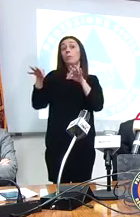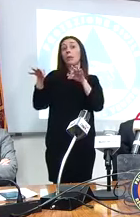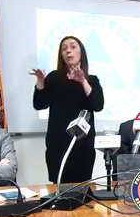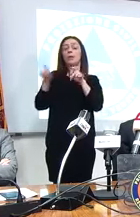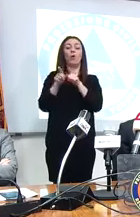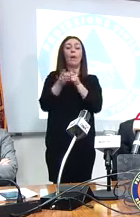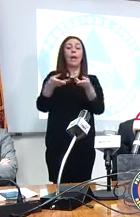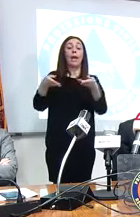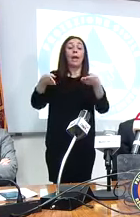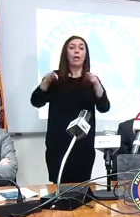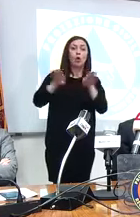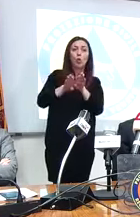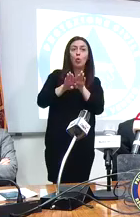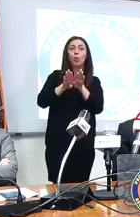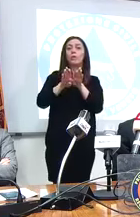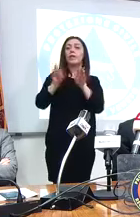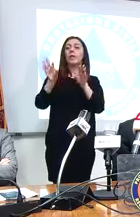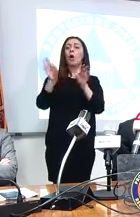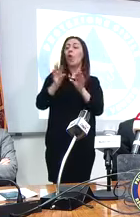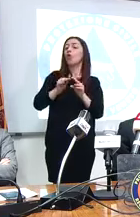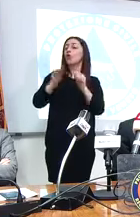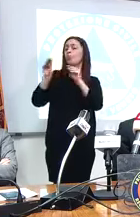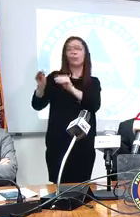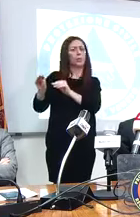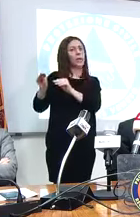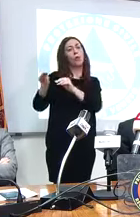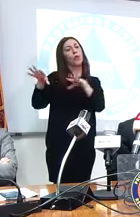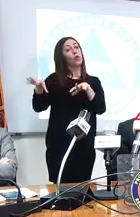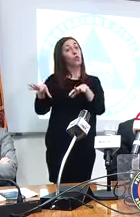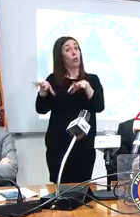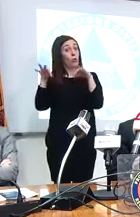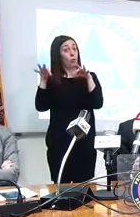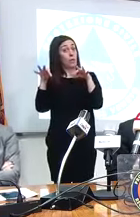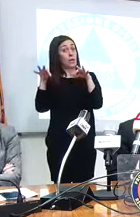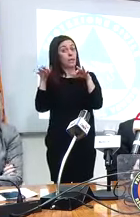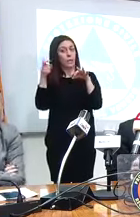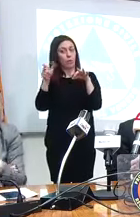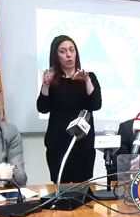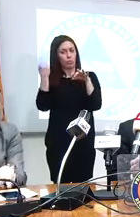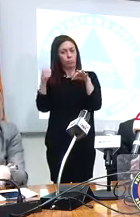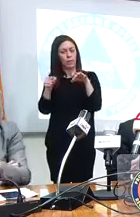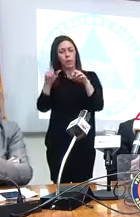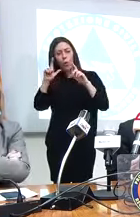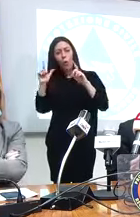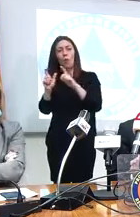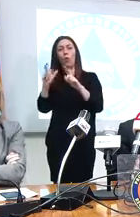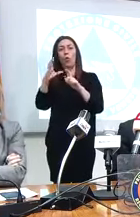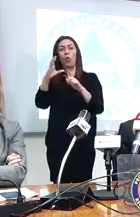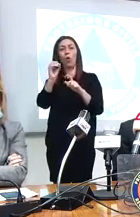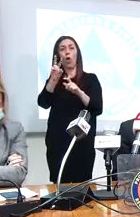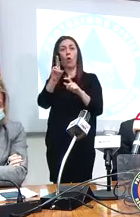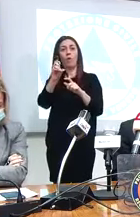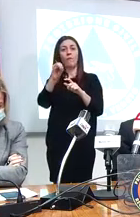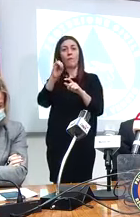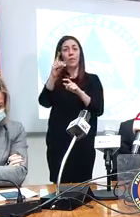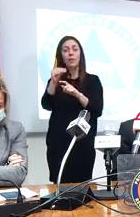spostati, li teniamo sospesi perché erano solo per Covid e oggi non abbiamo malati Covid.